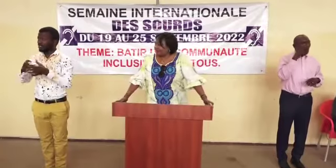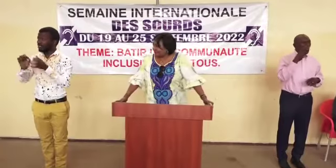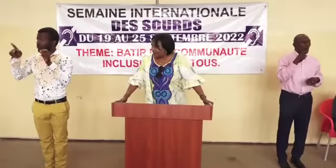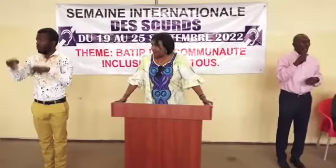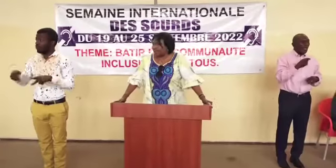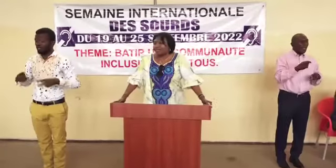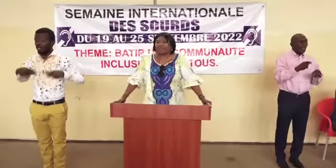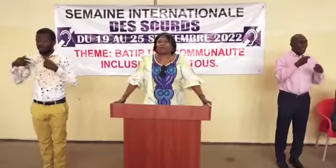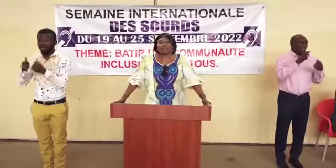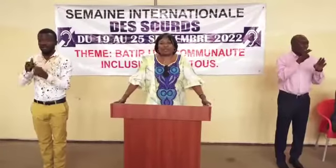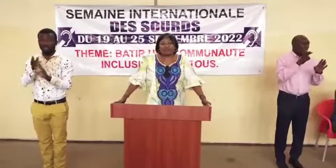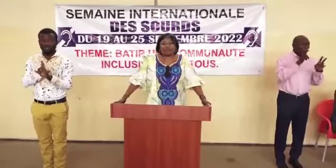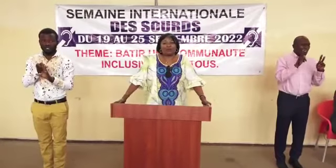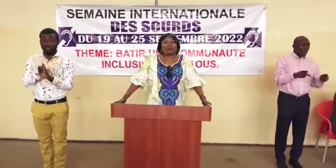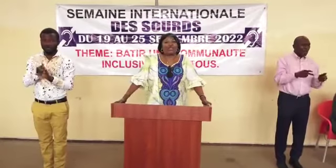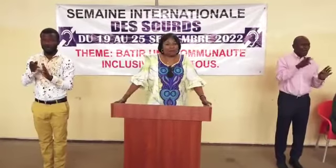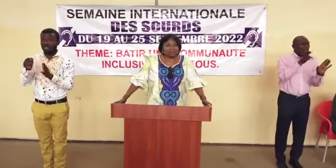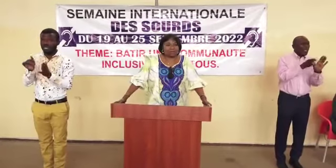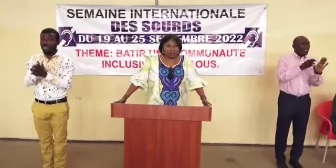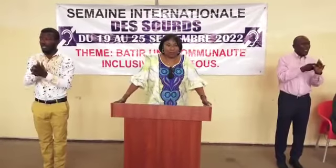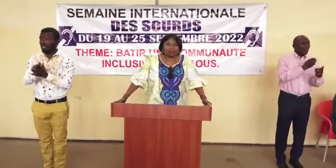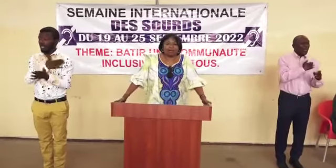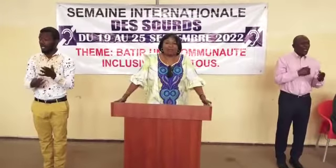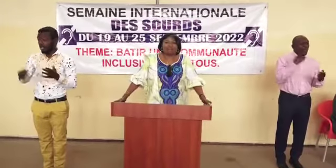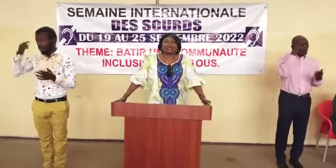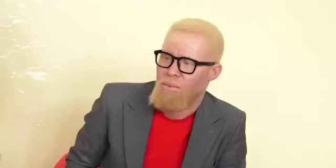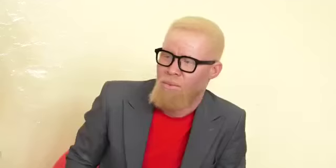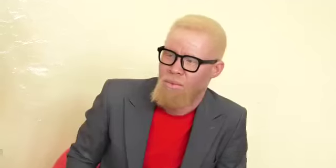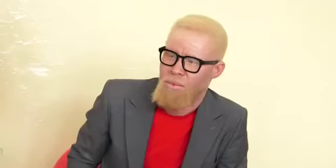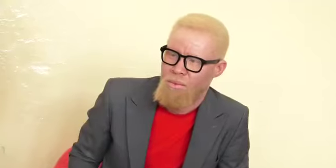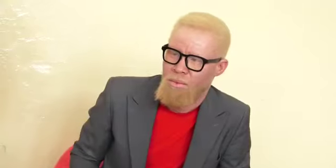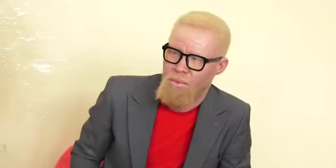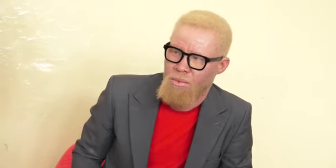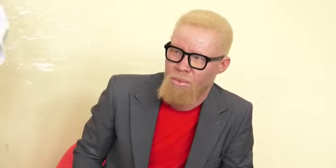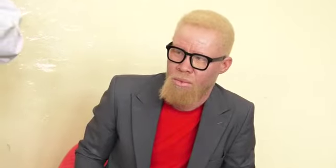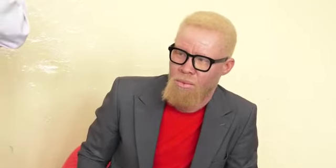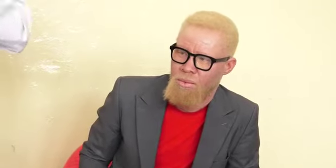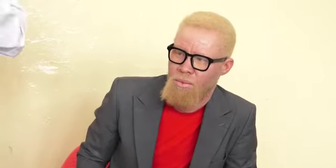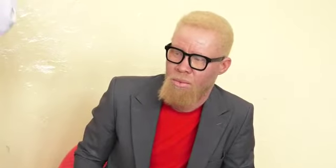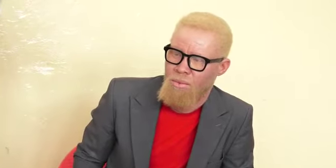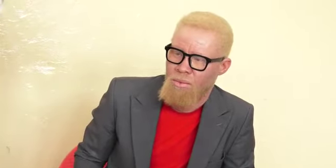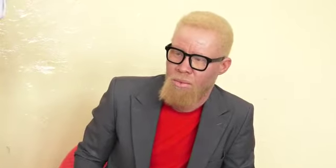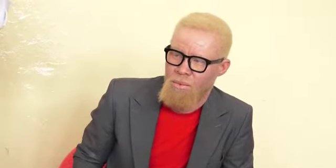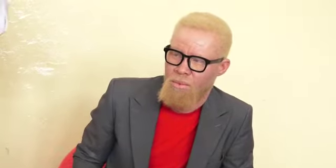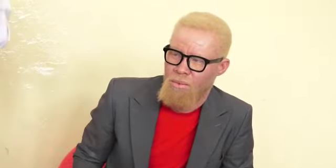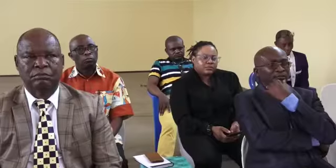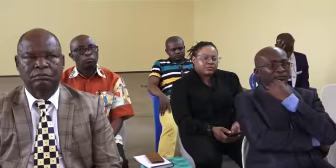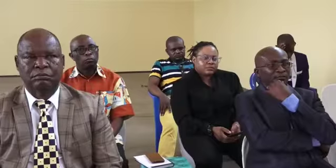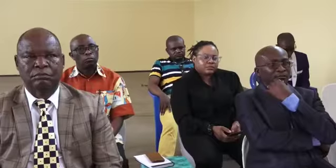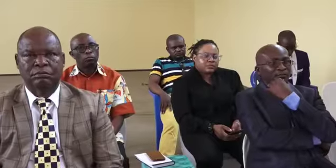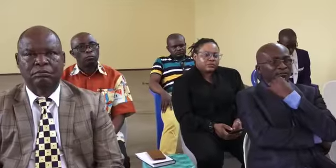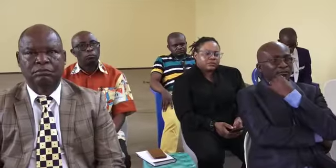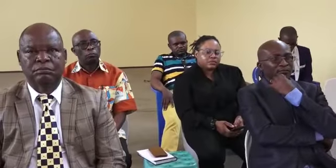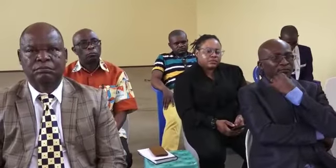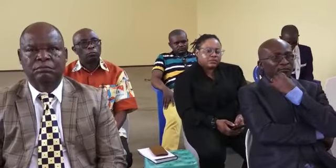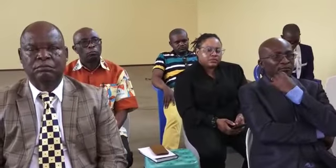avec handicap. Et pour ça, nous les remercions, parce qu'il n'est fait que mettre l